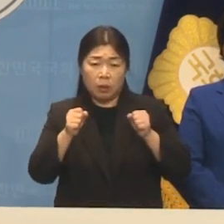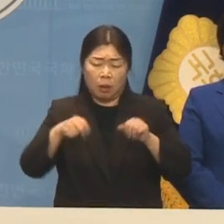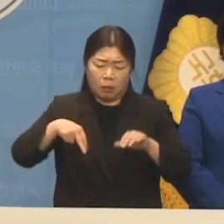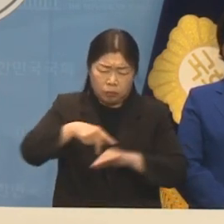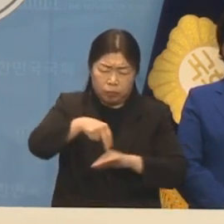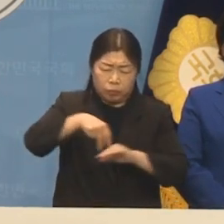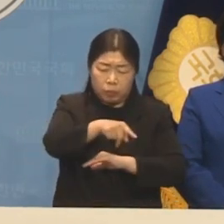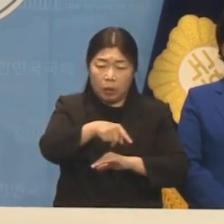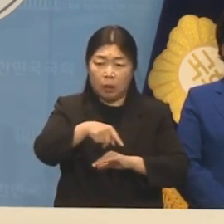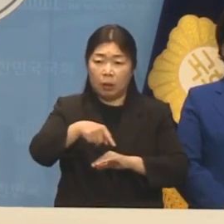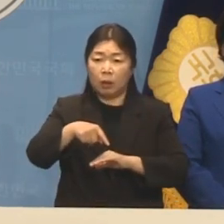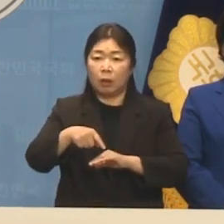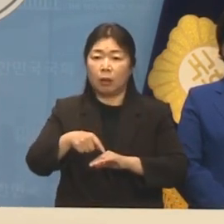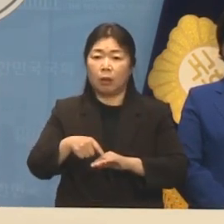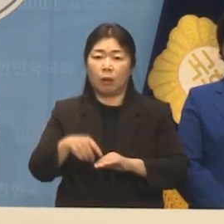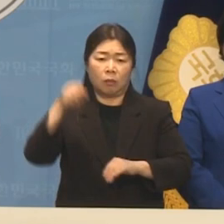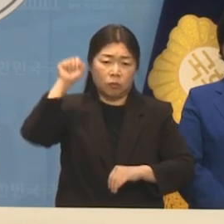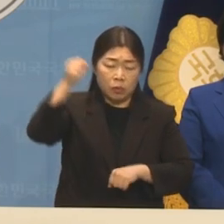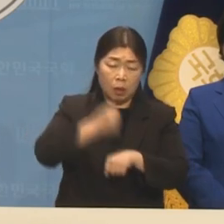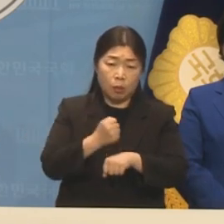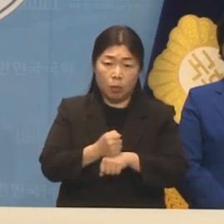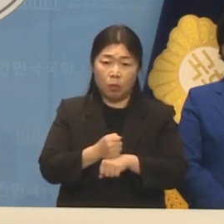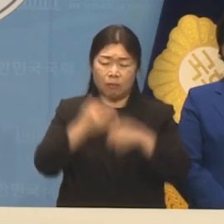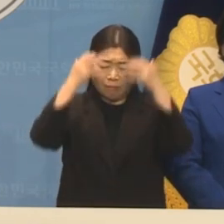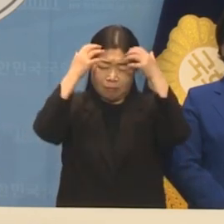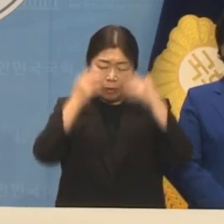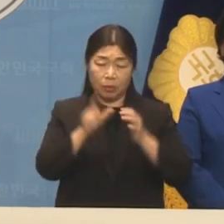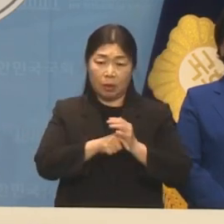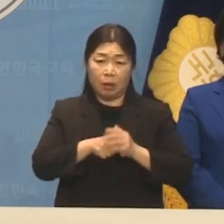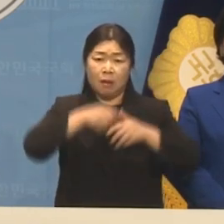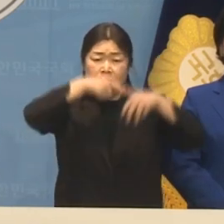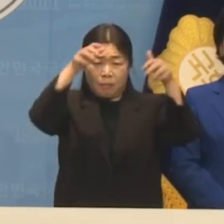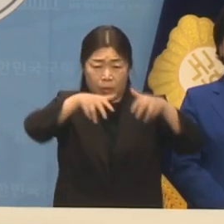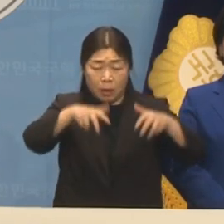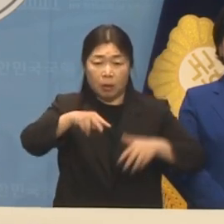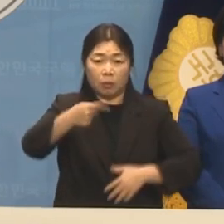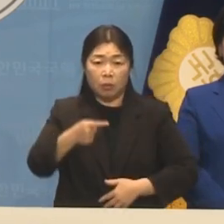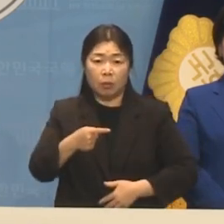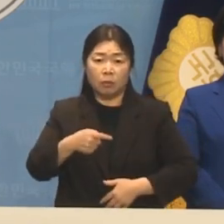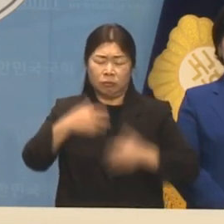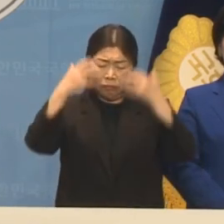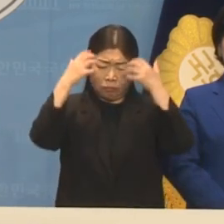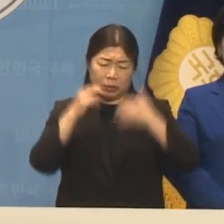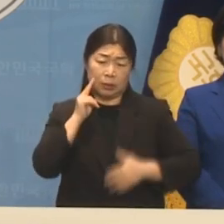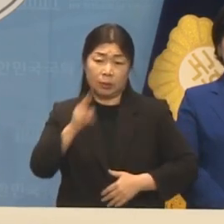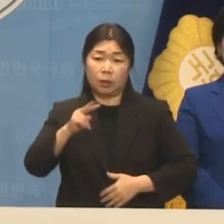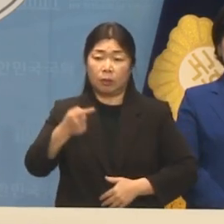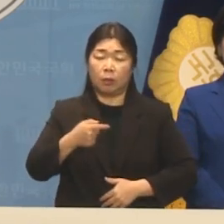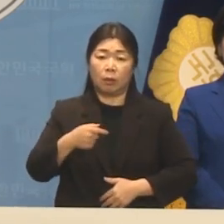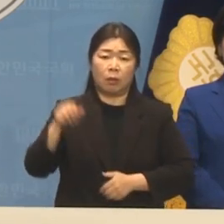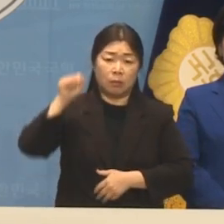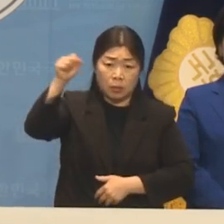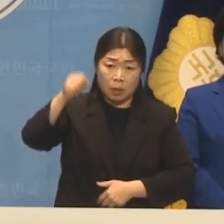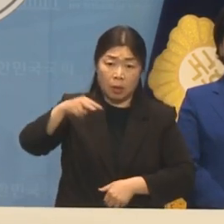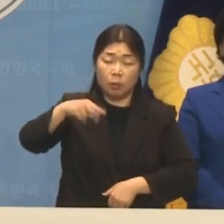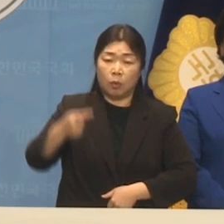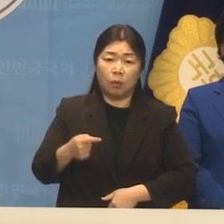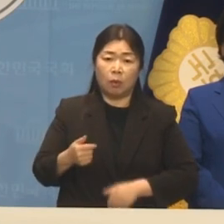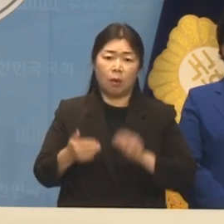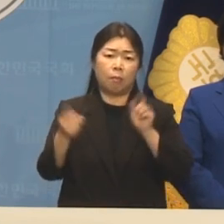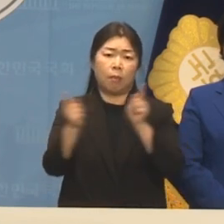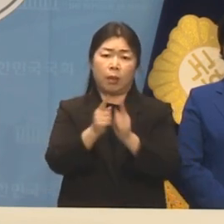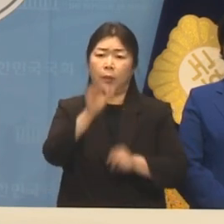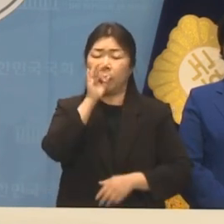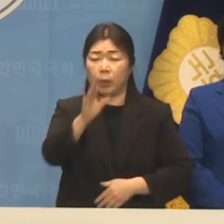폭우와 땡볕에서 단식을 하도록 방치하고 있습니다. 내일 국무회의에서 이태원 특별법에 대해 대통령이